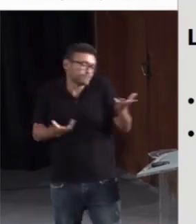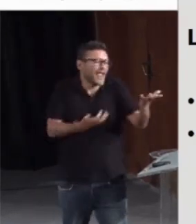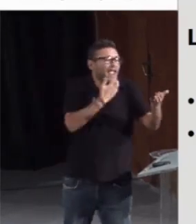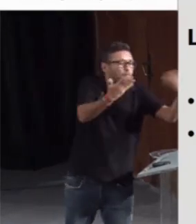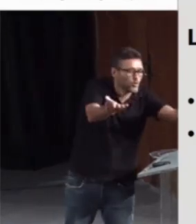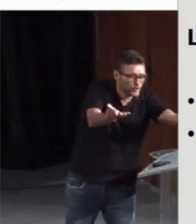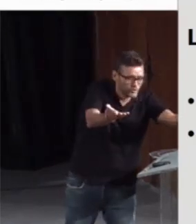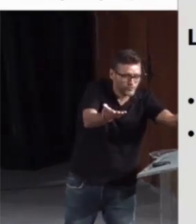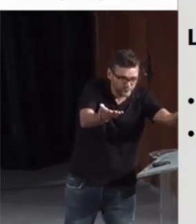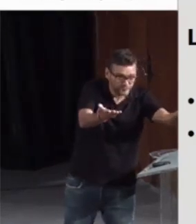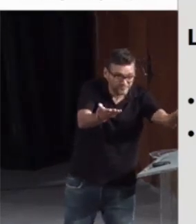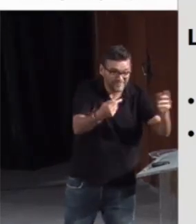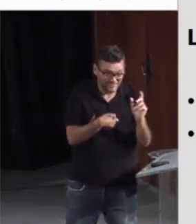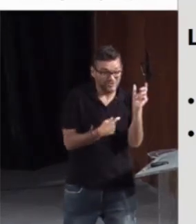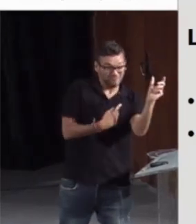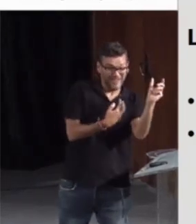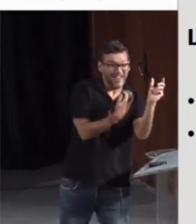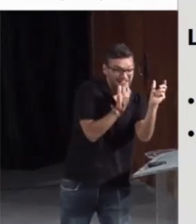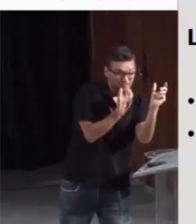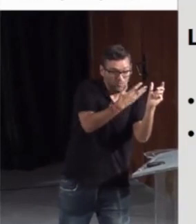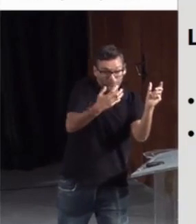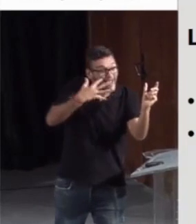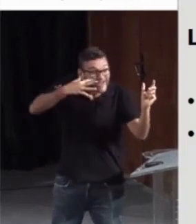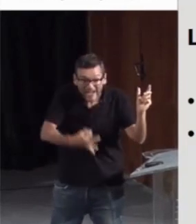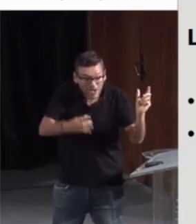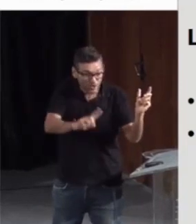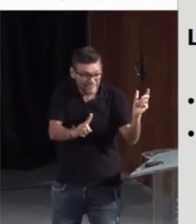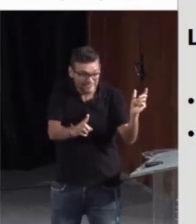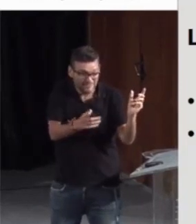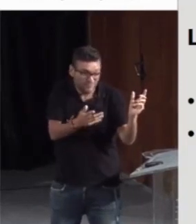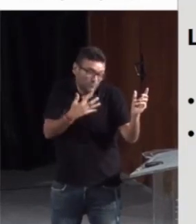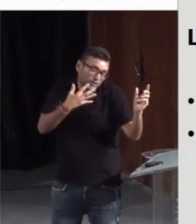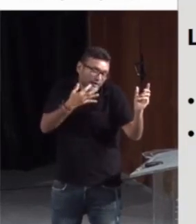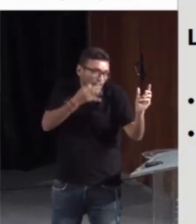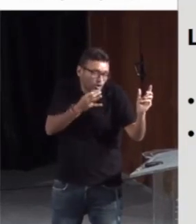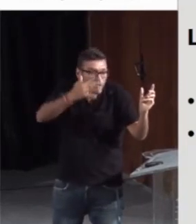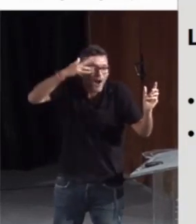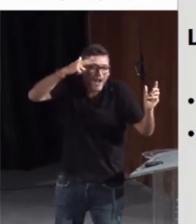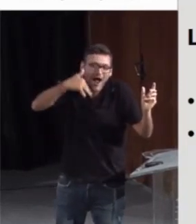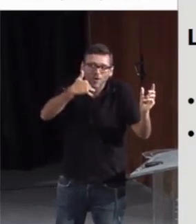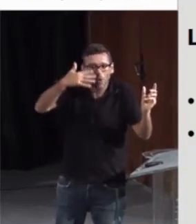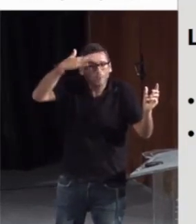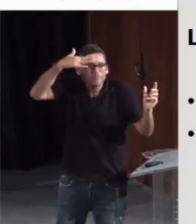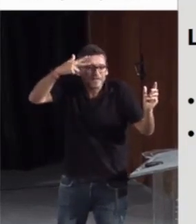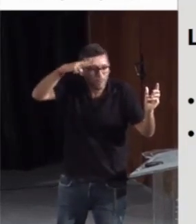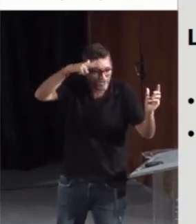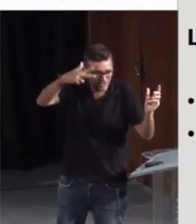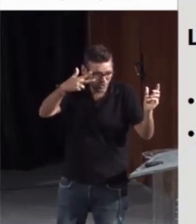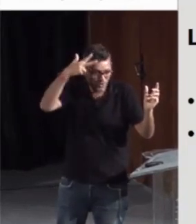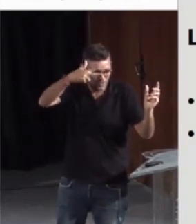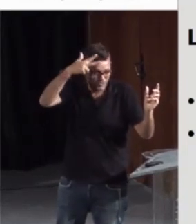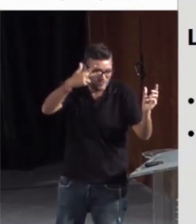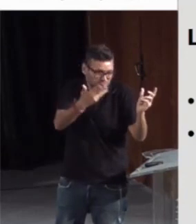Porque hace referencia a la experiencia que tiene la persona sorda que está utilizando ese